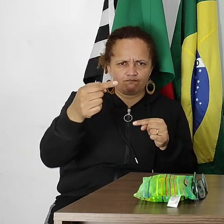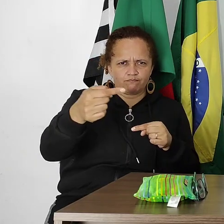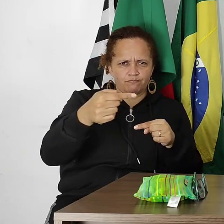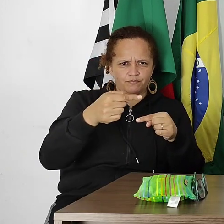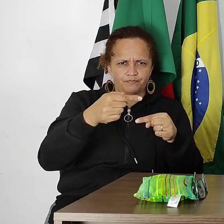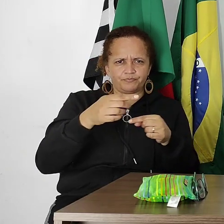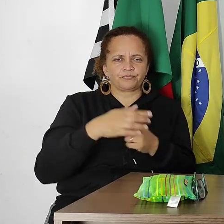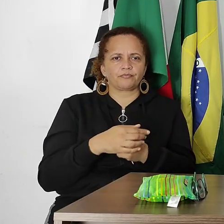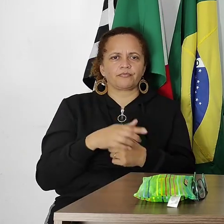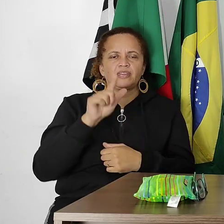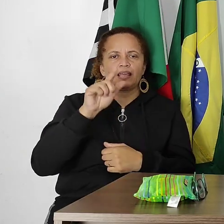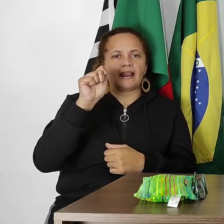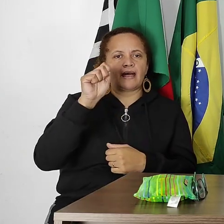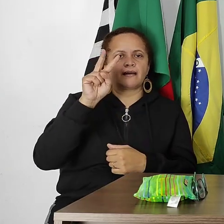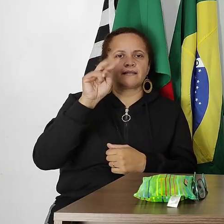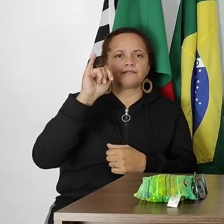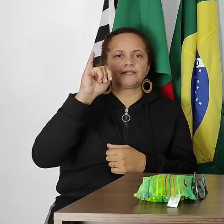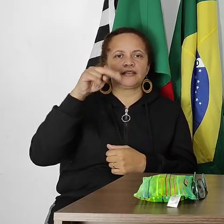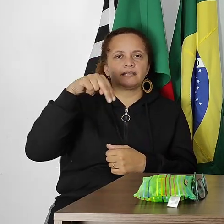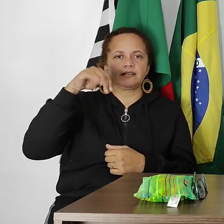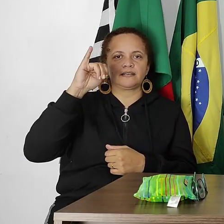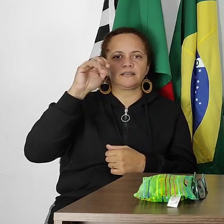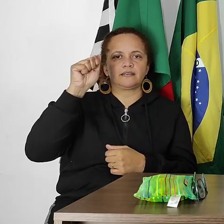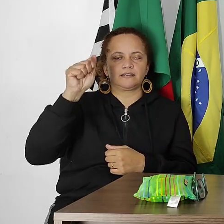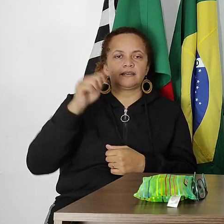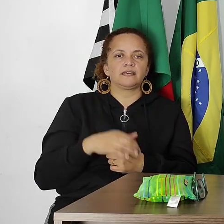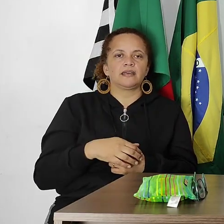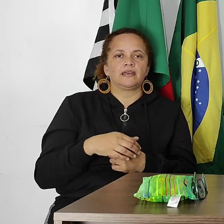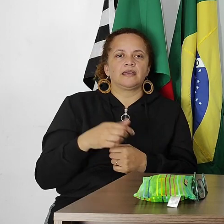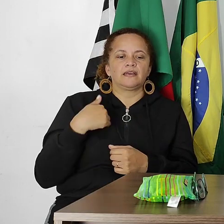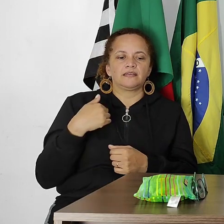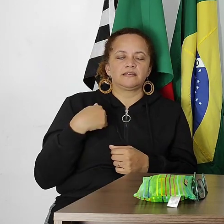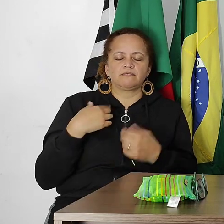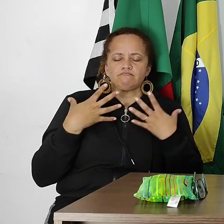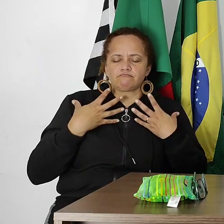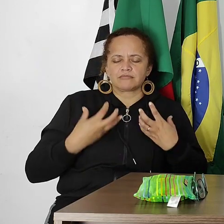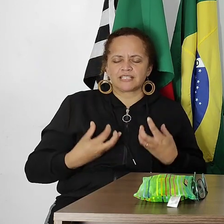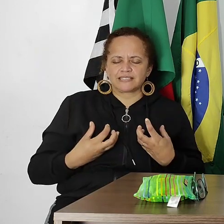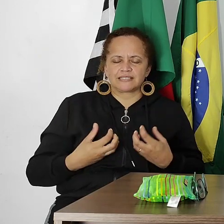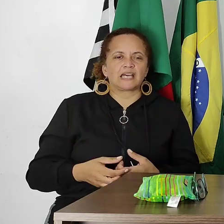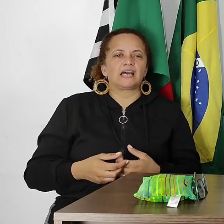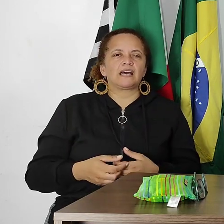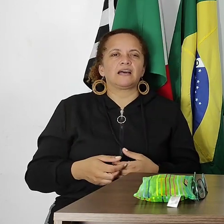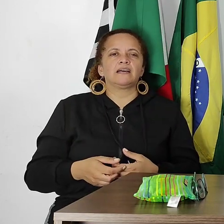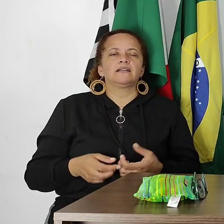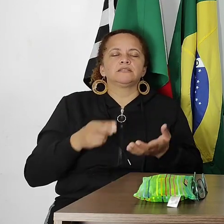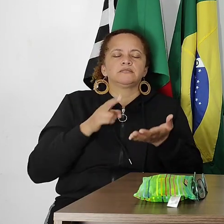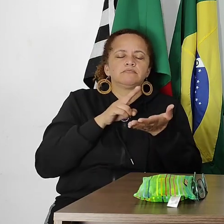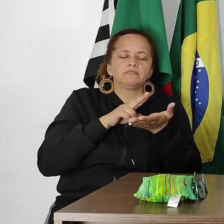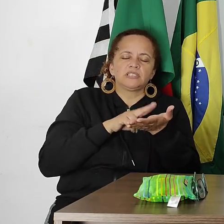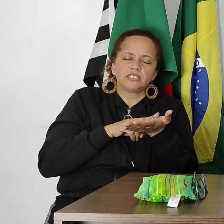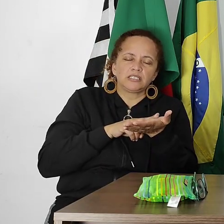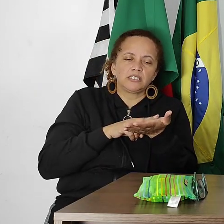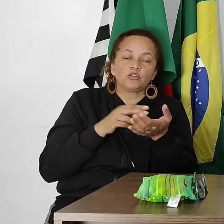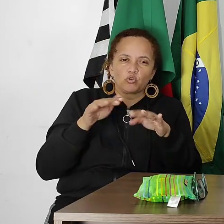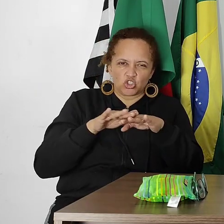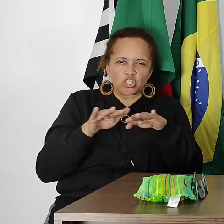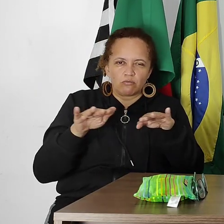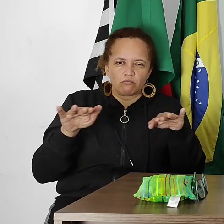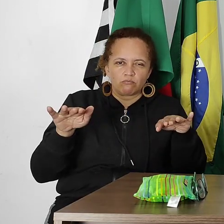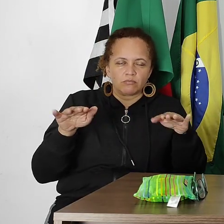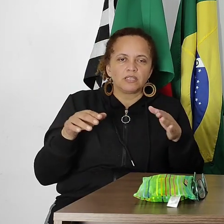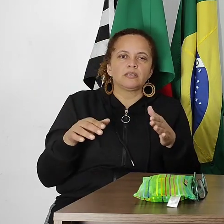Uma cela pequenininha, a gente deitado no chão assim, né? Eu cansada, porque eram 3 dias. E